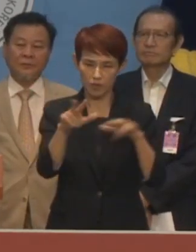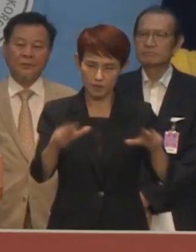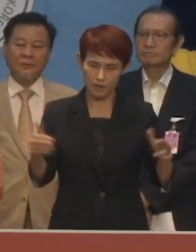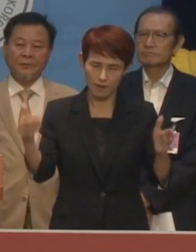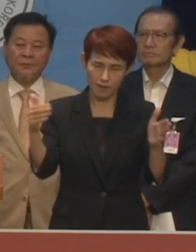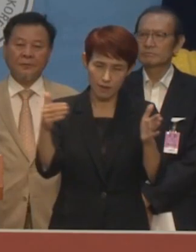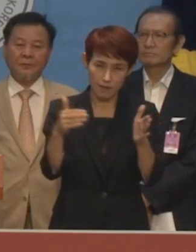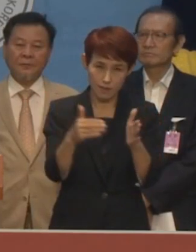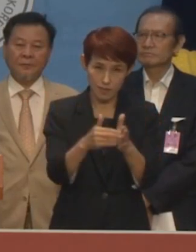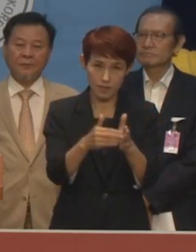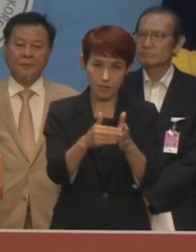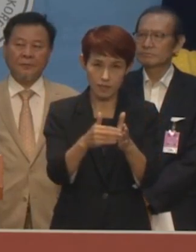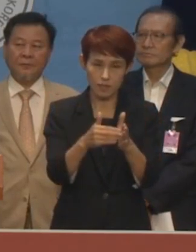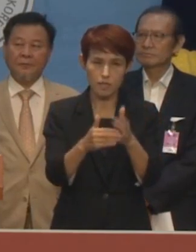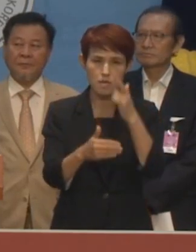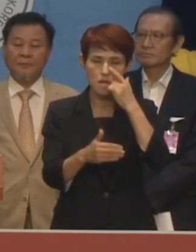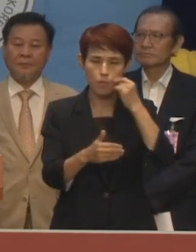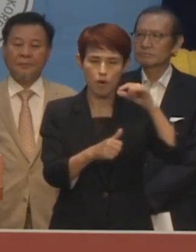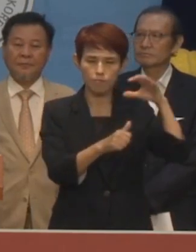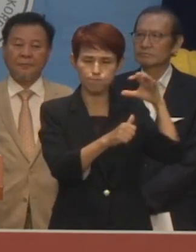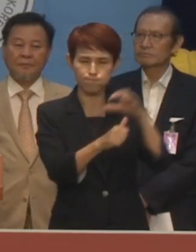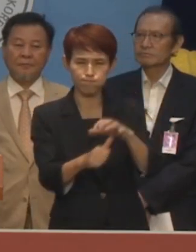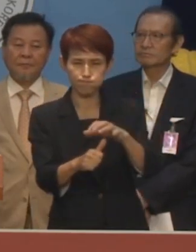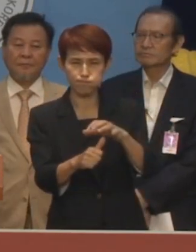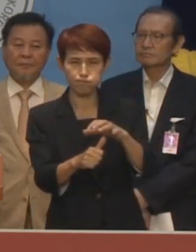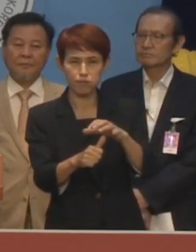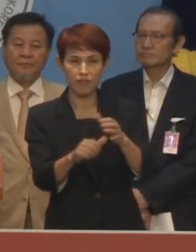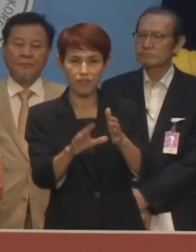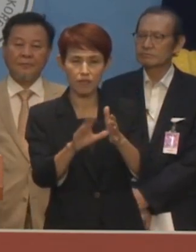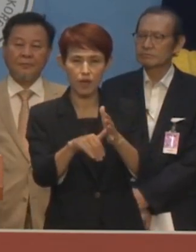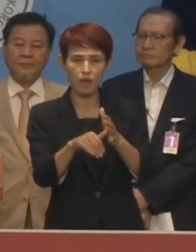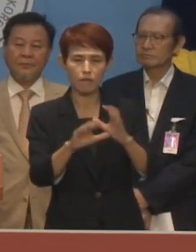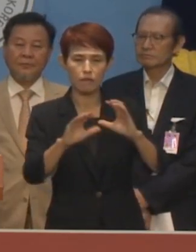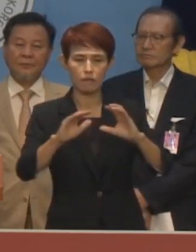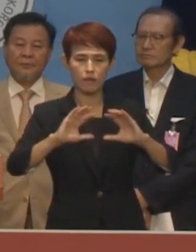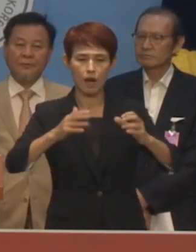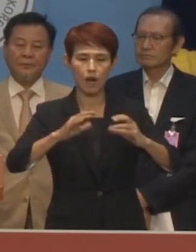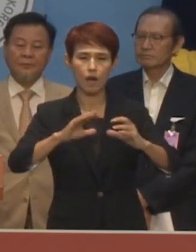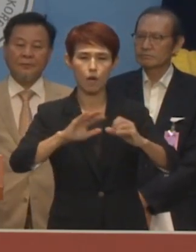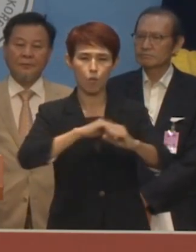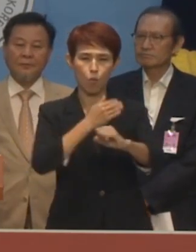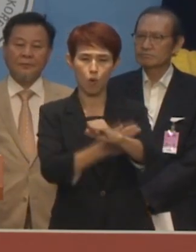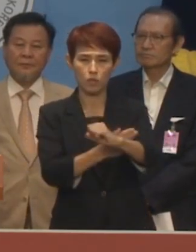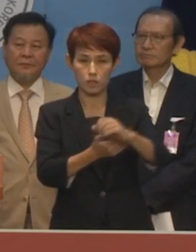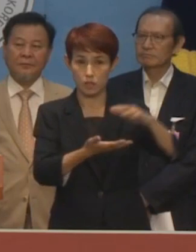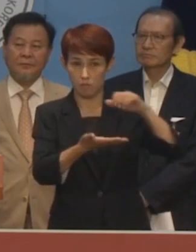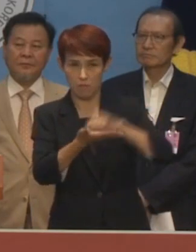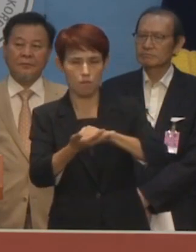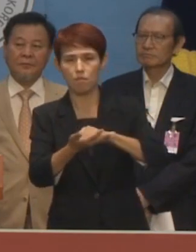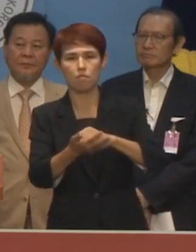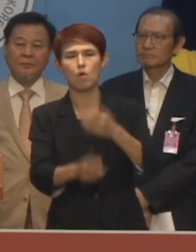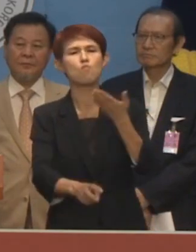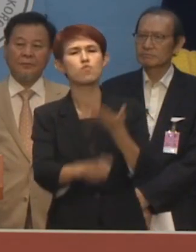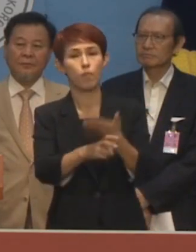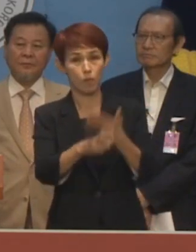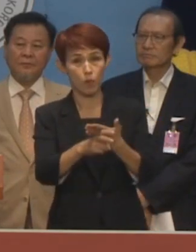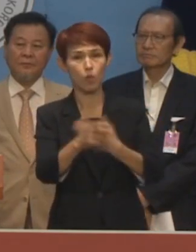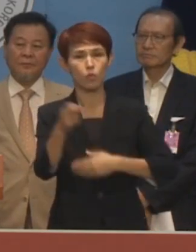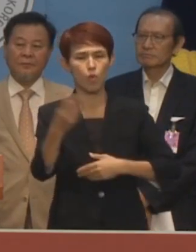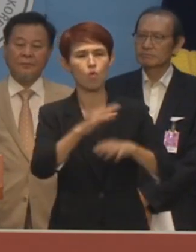일관되게 주장해온 일제강점기 일본의 국권 침탈은 불법 무효이다라는 입장을